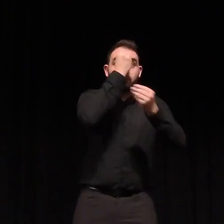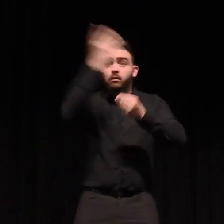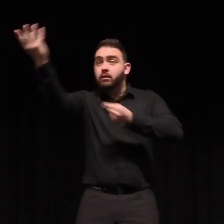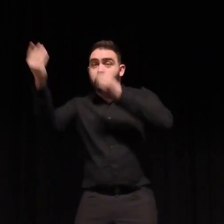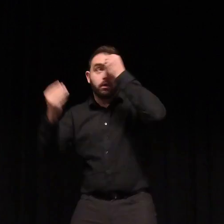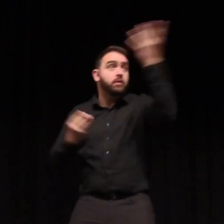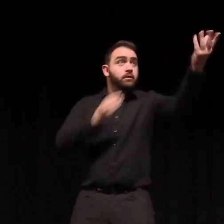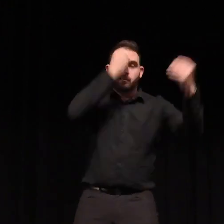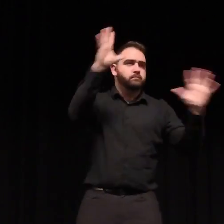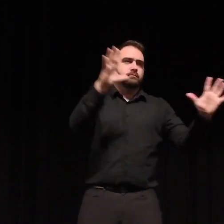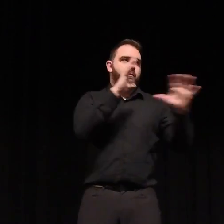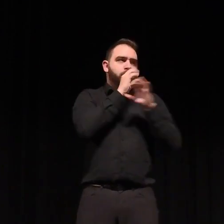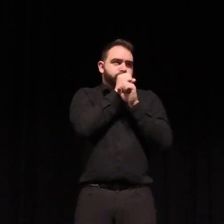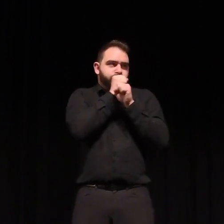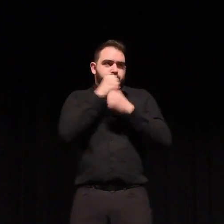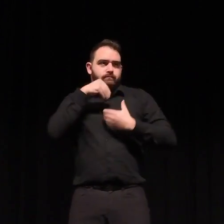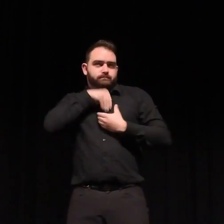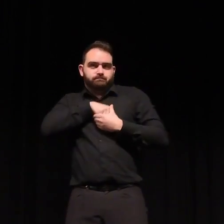secrets céleste.